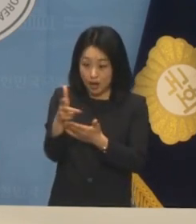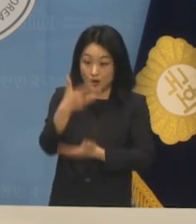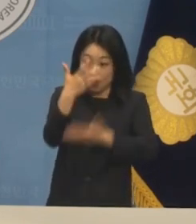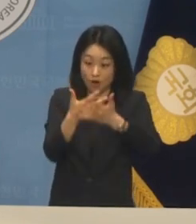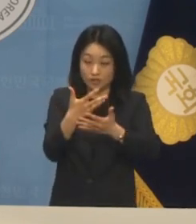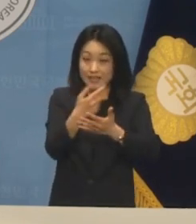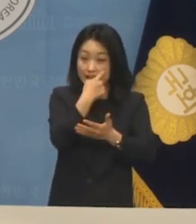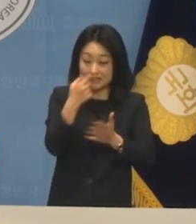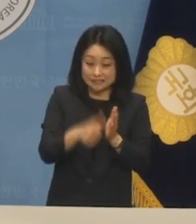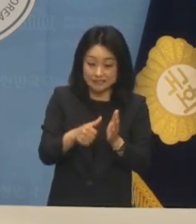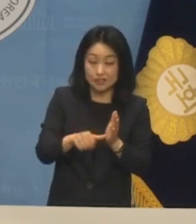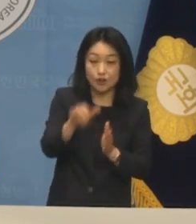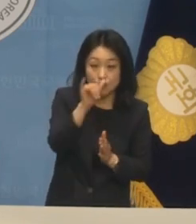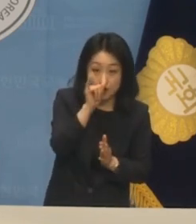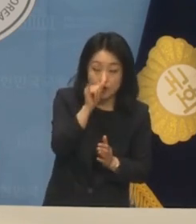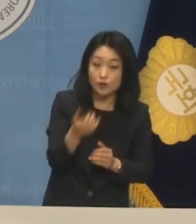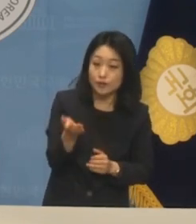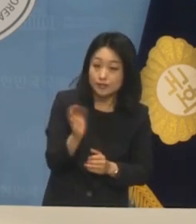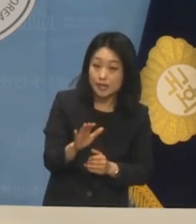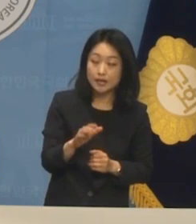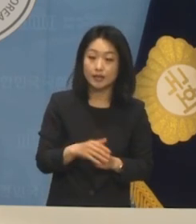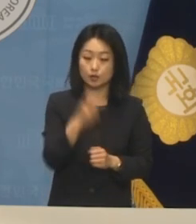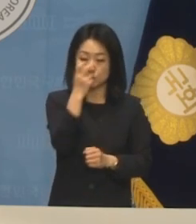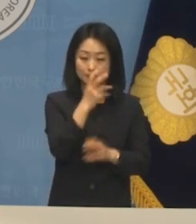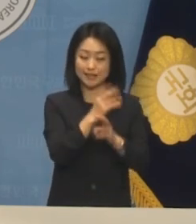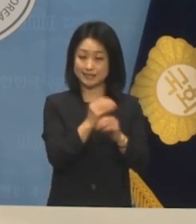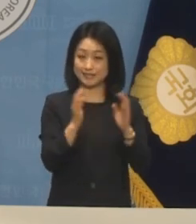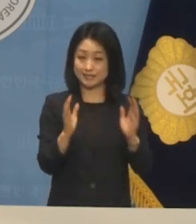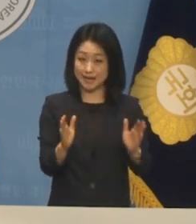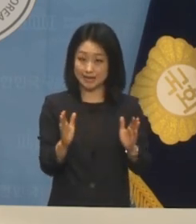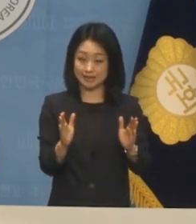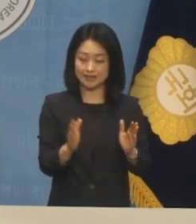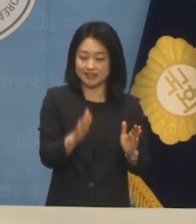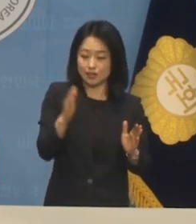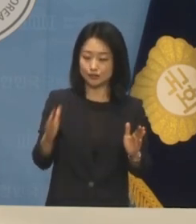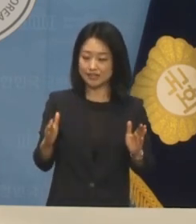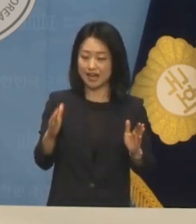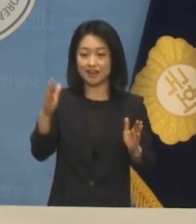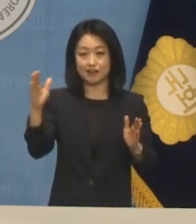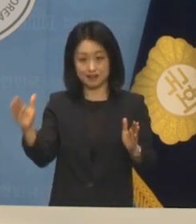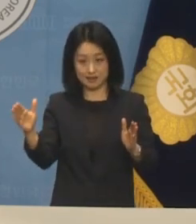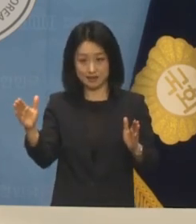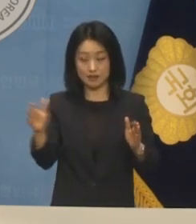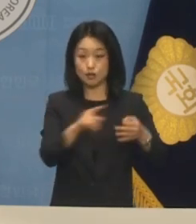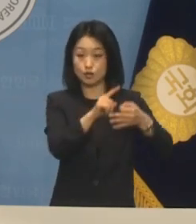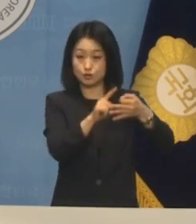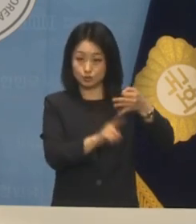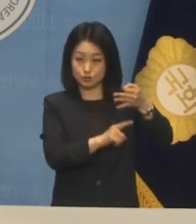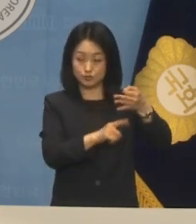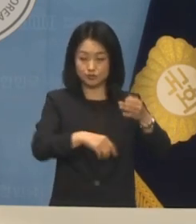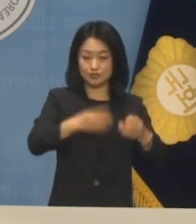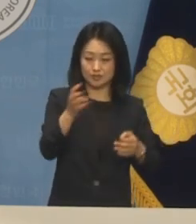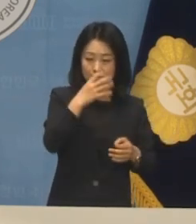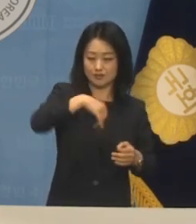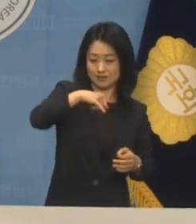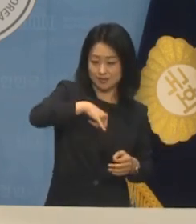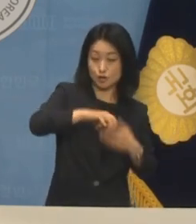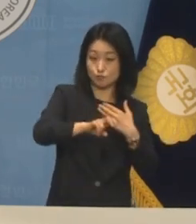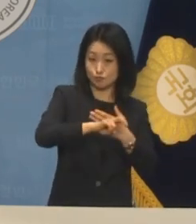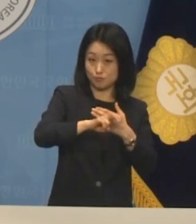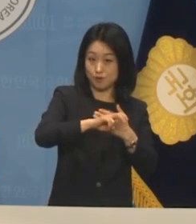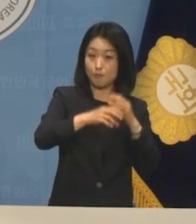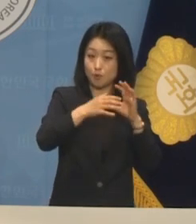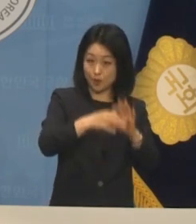존재함에도 법적 근거도 없이 조사 기간을 2차례 연장한 김건희 여사 디올백 불법 수수